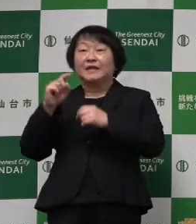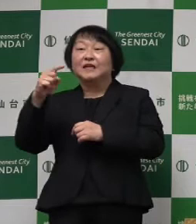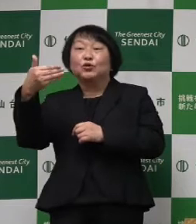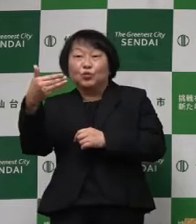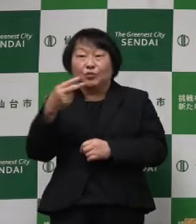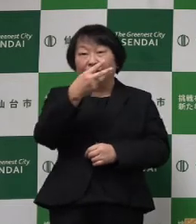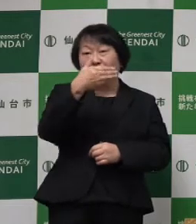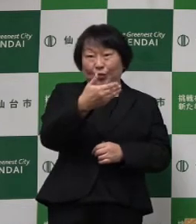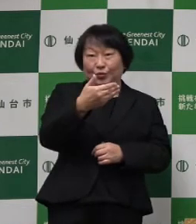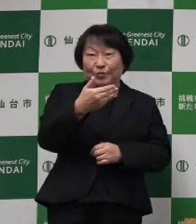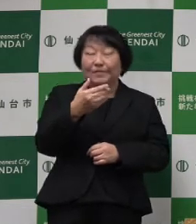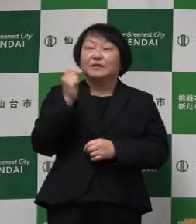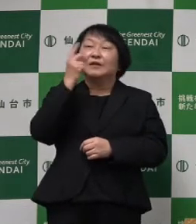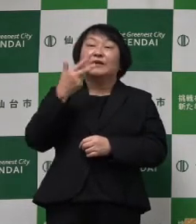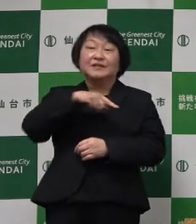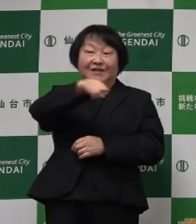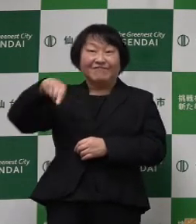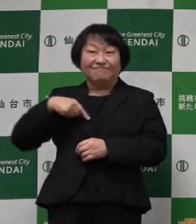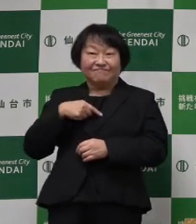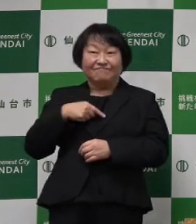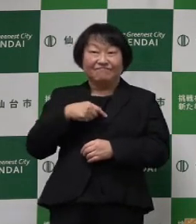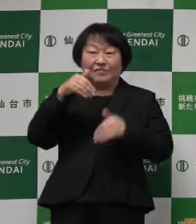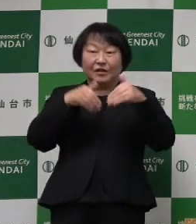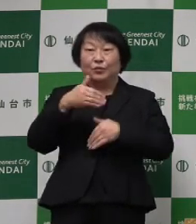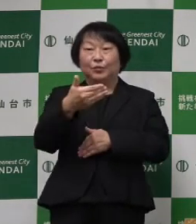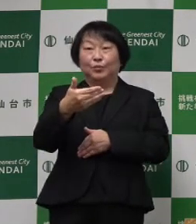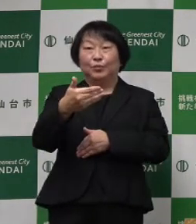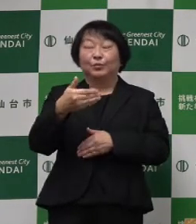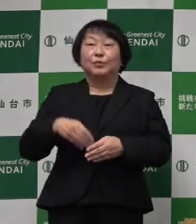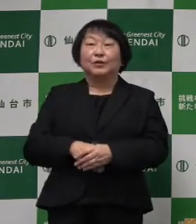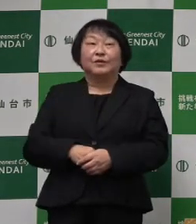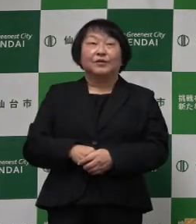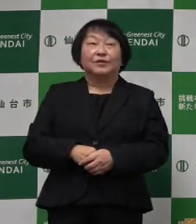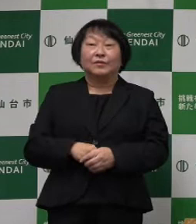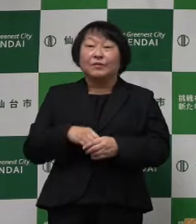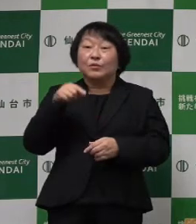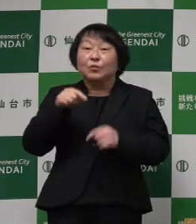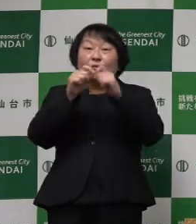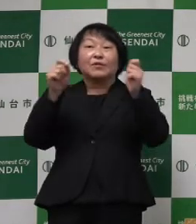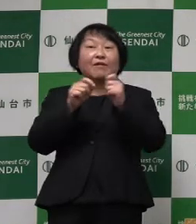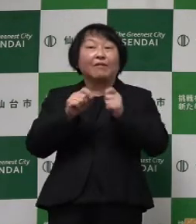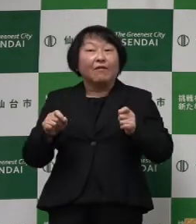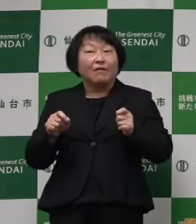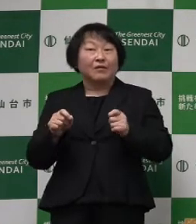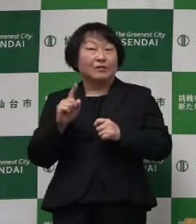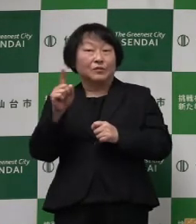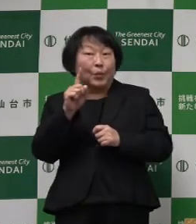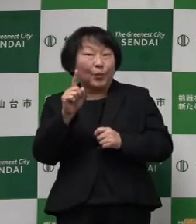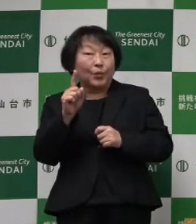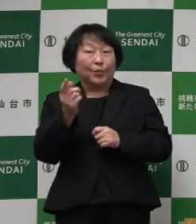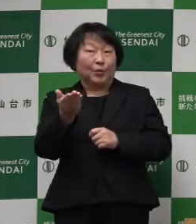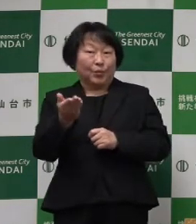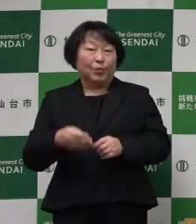2区、仙台市内を選挙区するところですが、そちらの結果についてまずどのように感じましたで